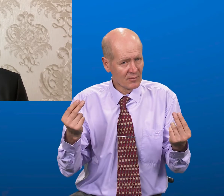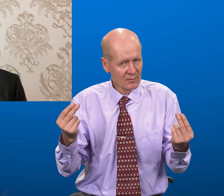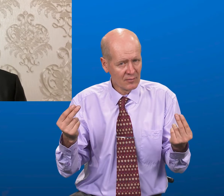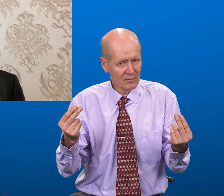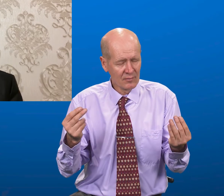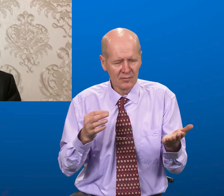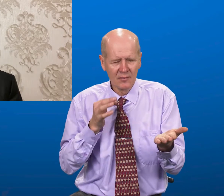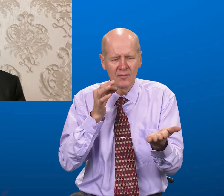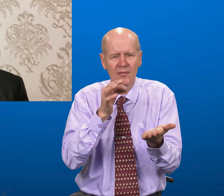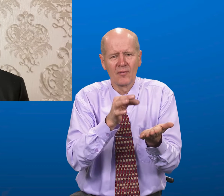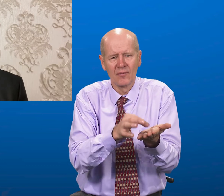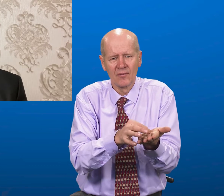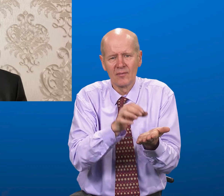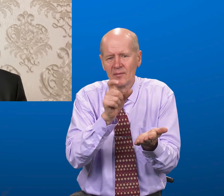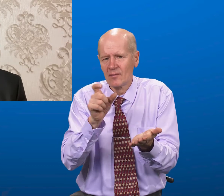И на это чудо